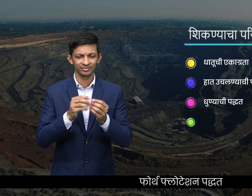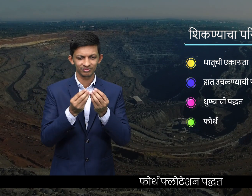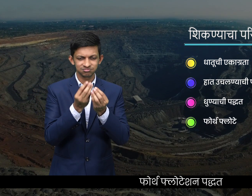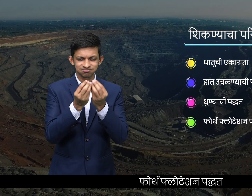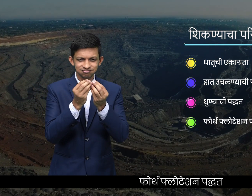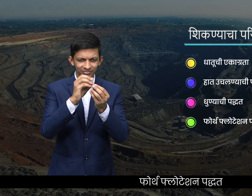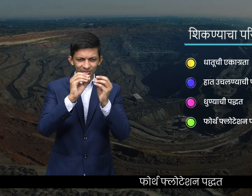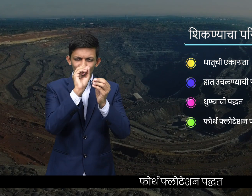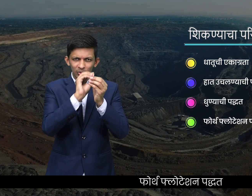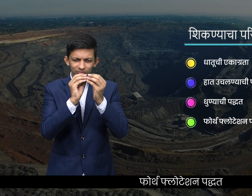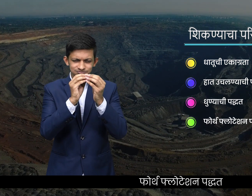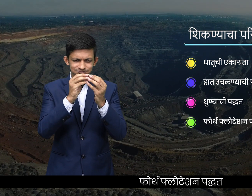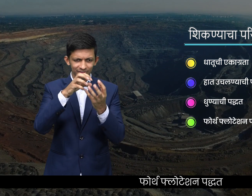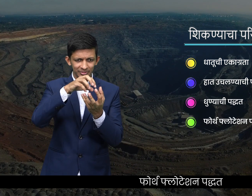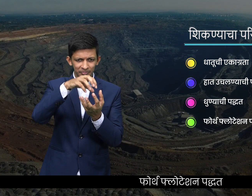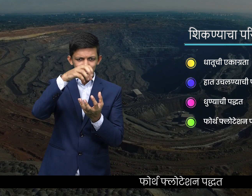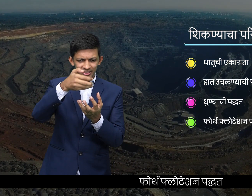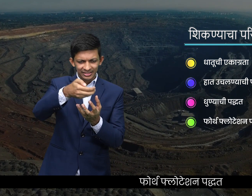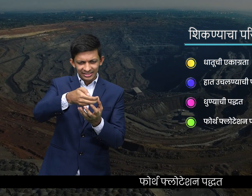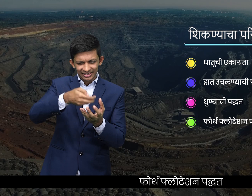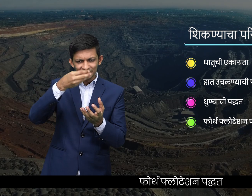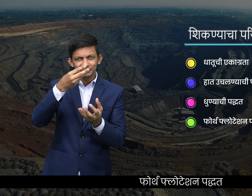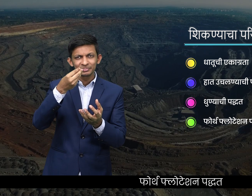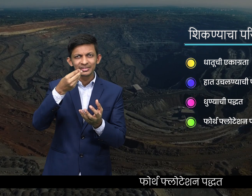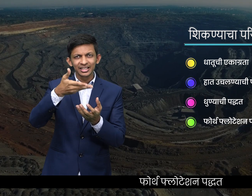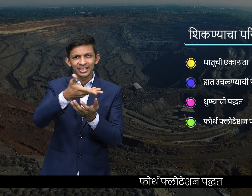फोर्थ फ्लोटेशन पद्धत,